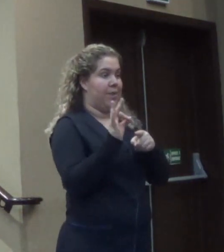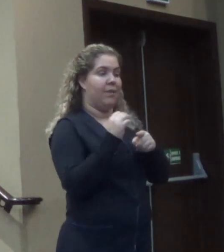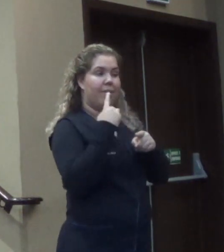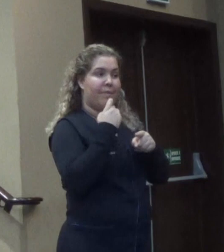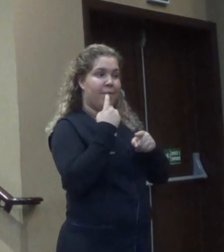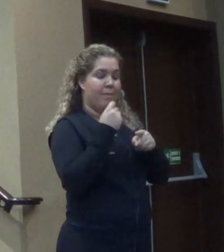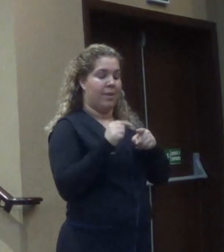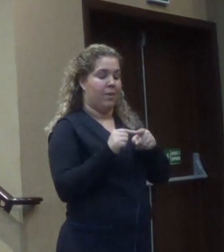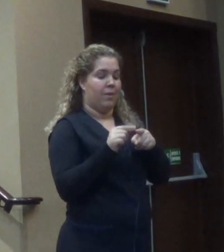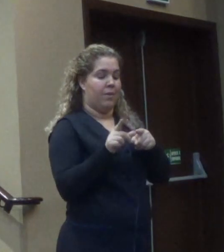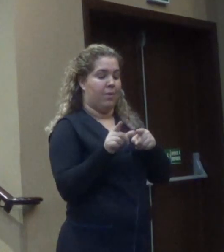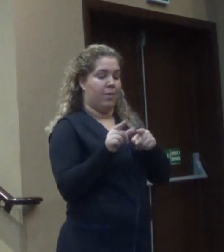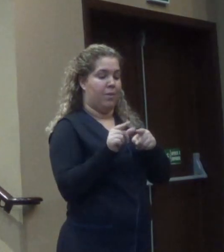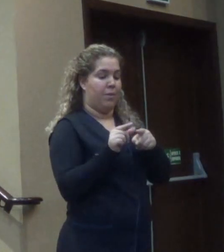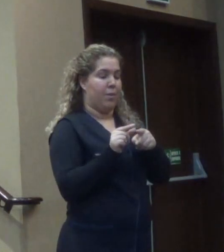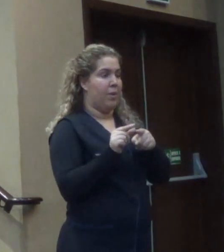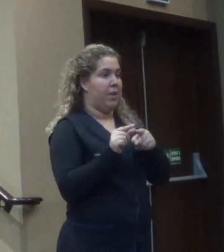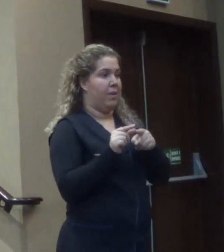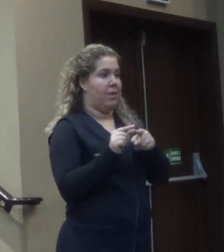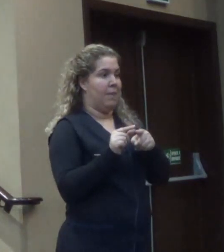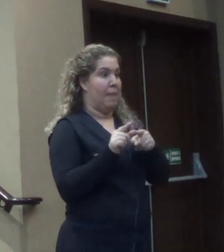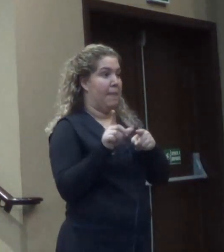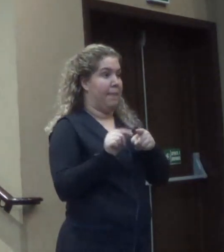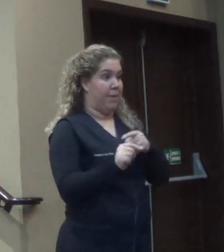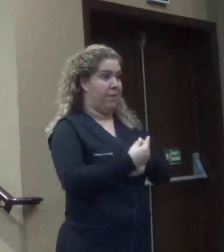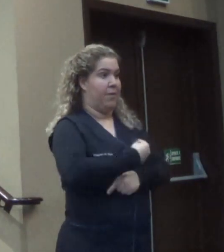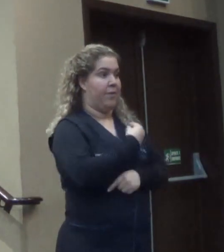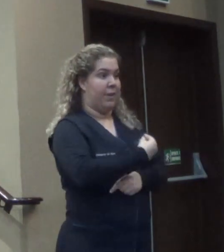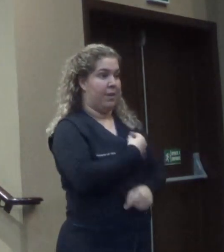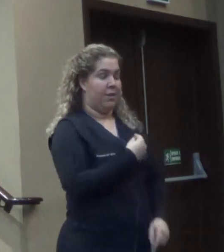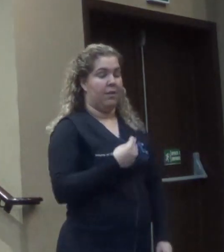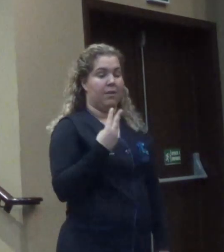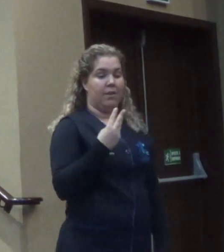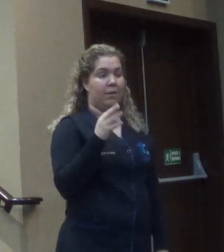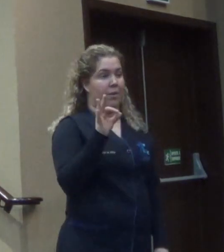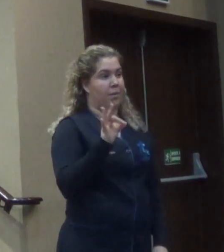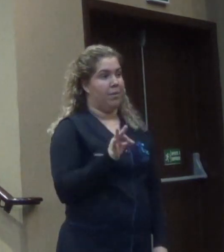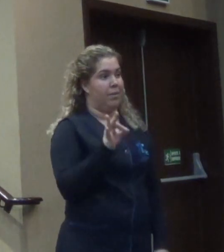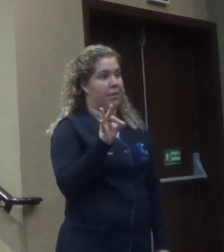de encurtamento, quer dizer, a vida deles tinha encurtado 3%.